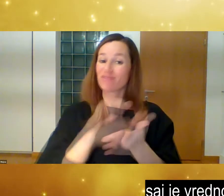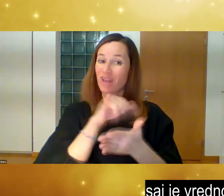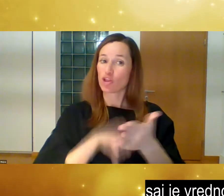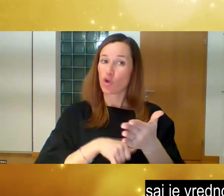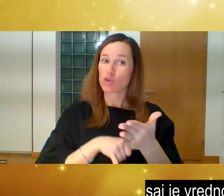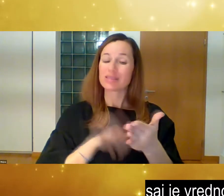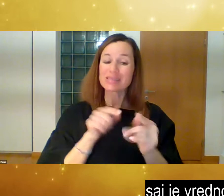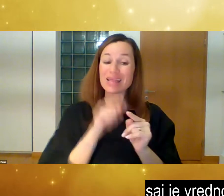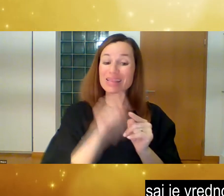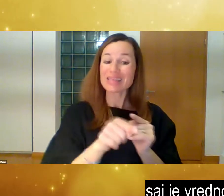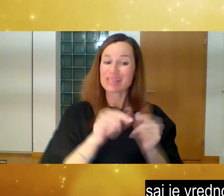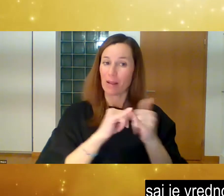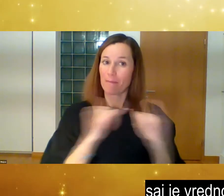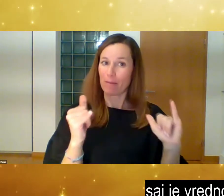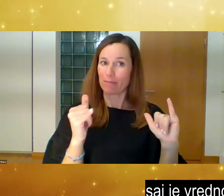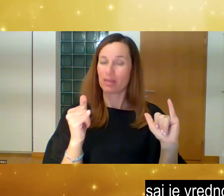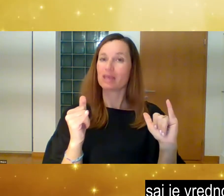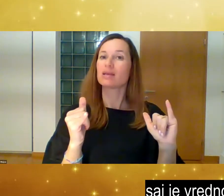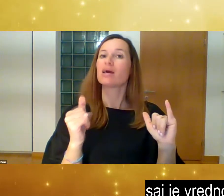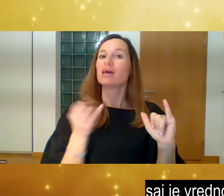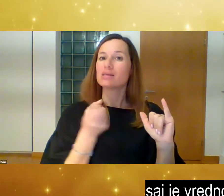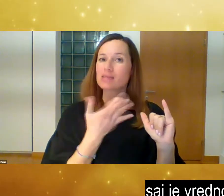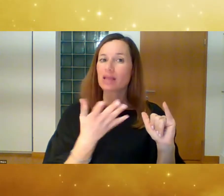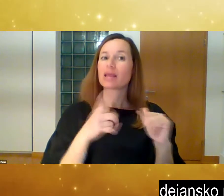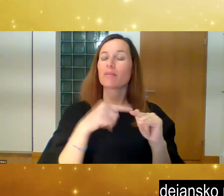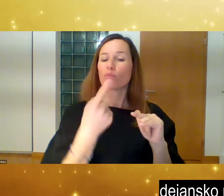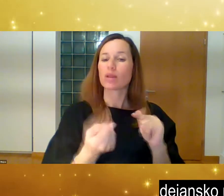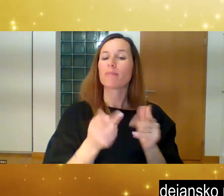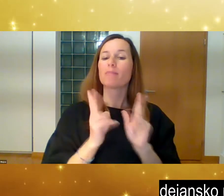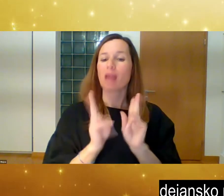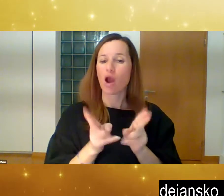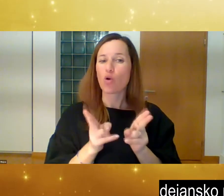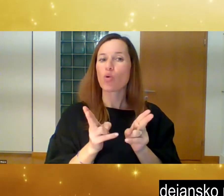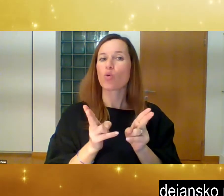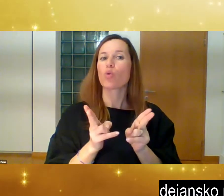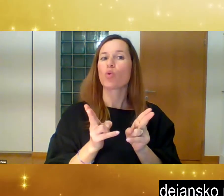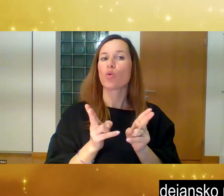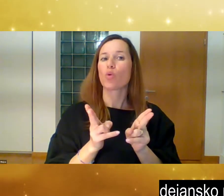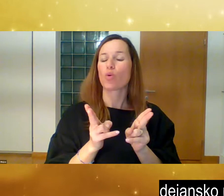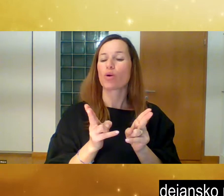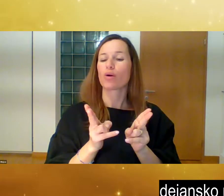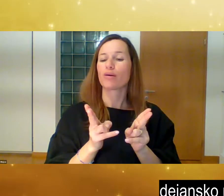tisti papir, da rečem, s katerim potem lahko dejansko pri